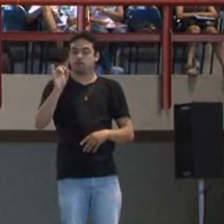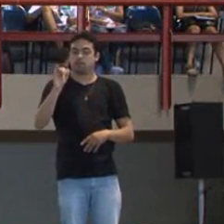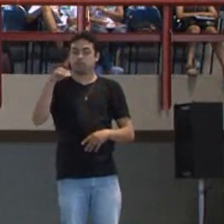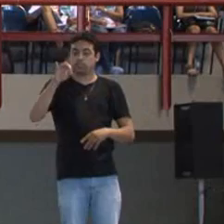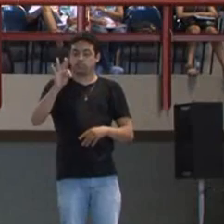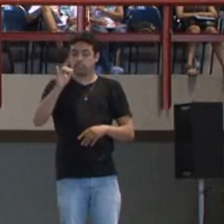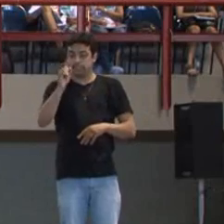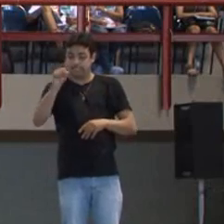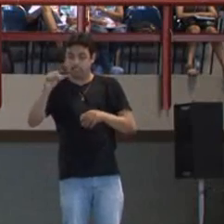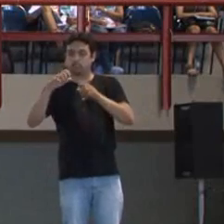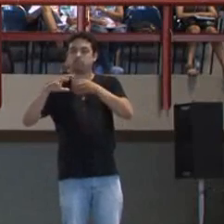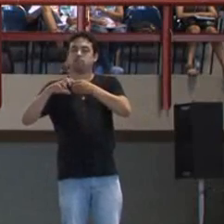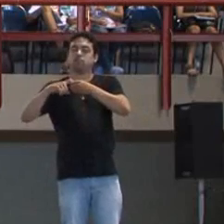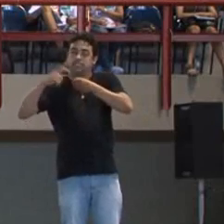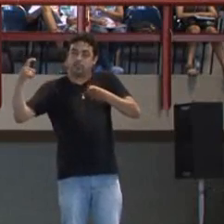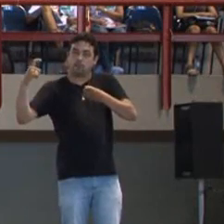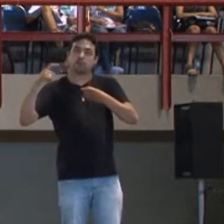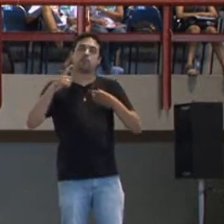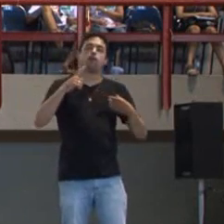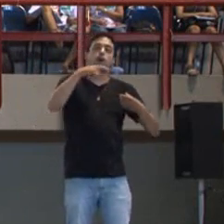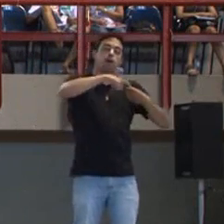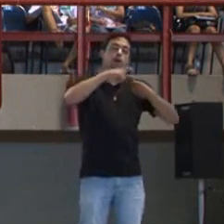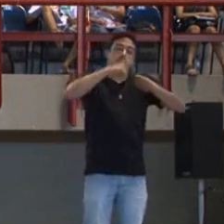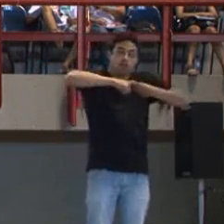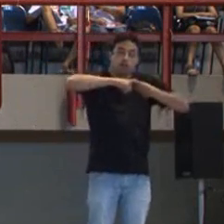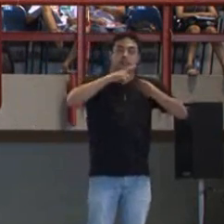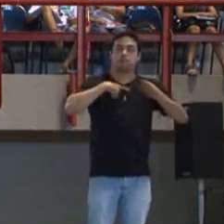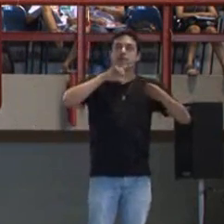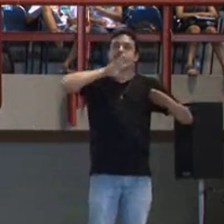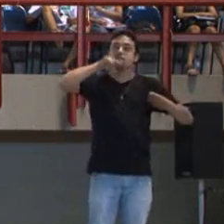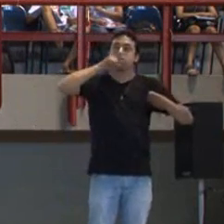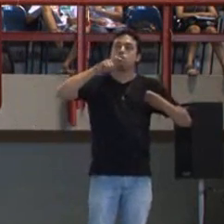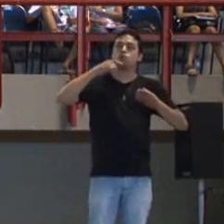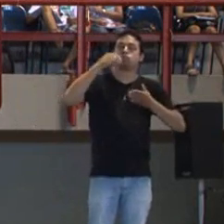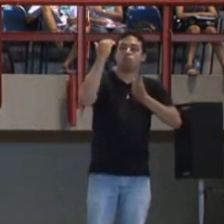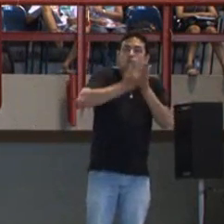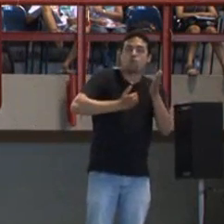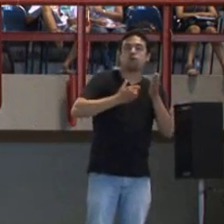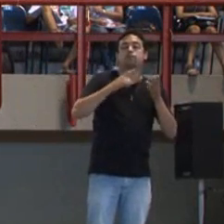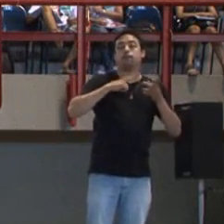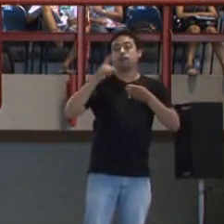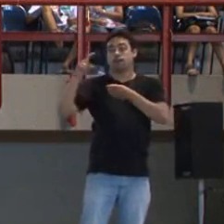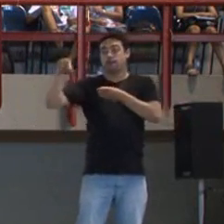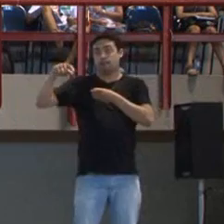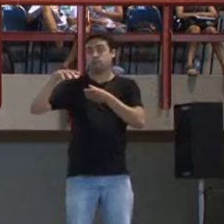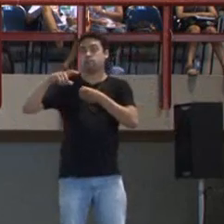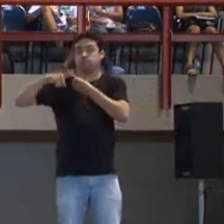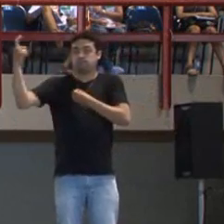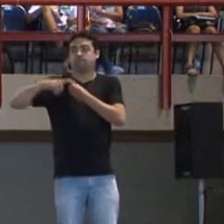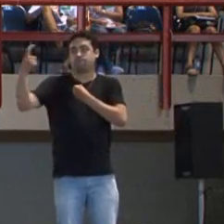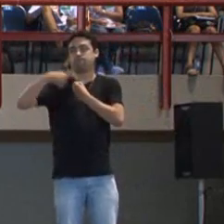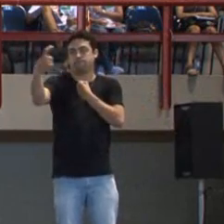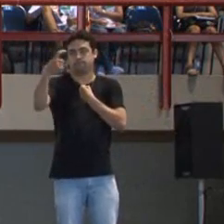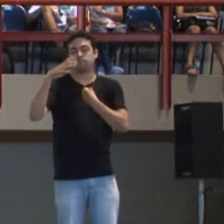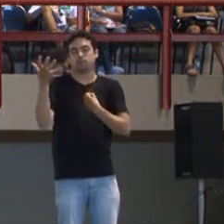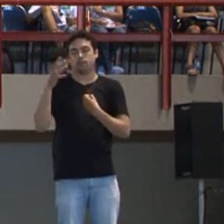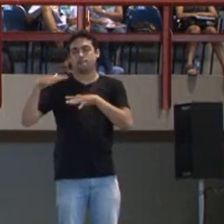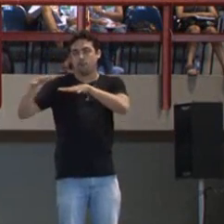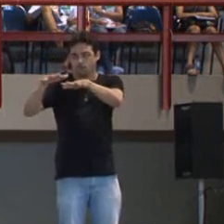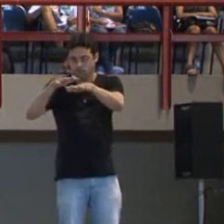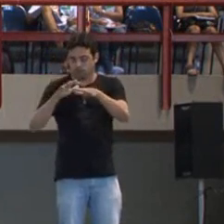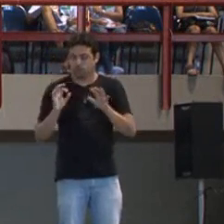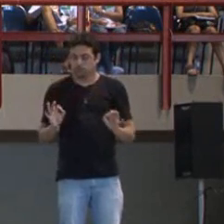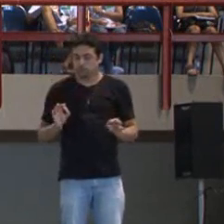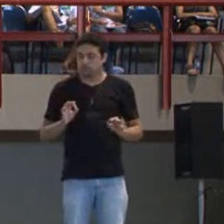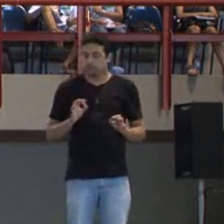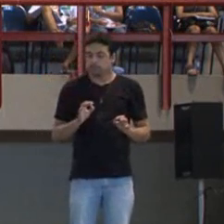separatistas. Todos são emancipacionistas, mas os nativistas não querem a separação. Os outros sim,